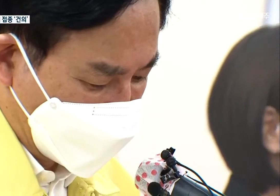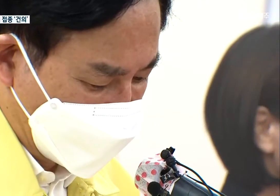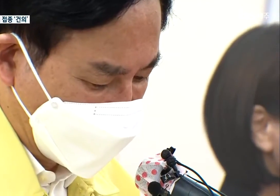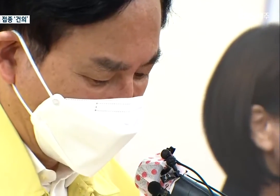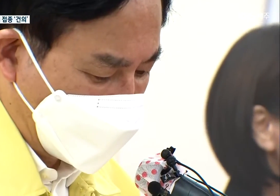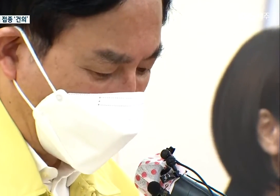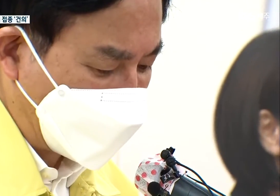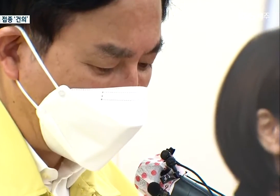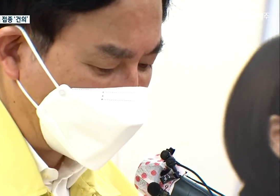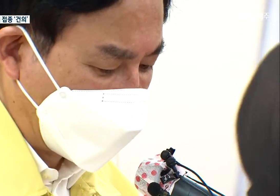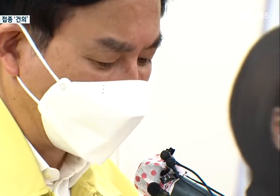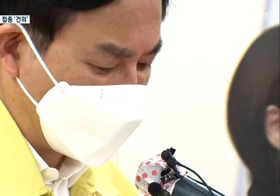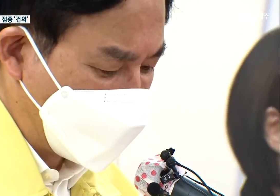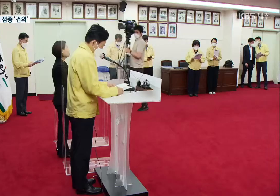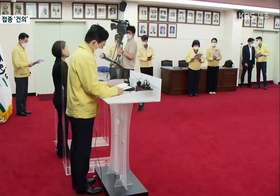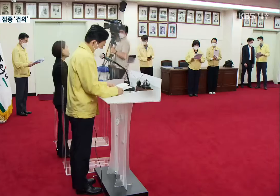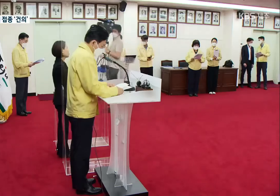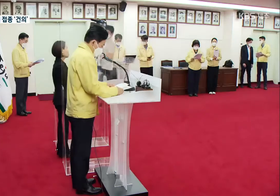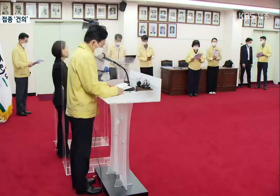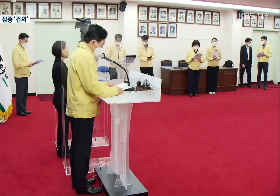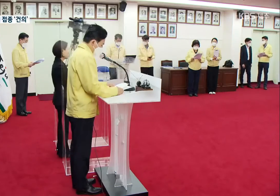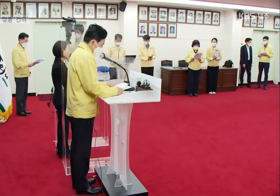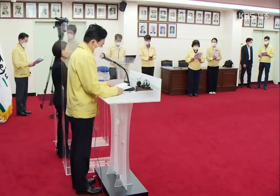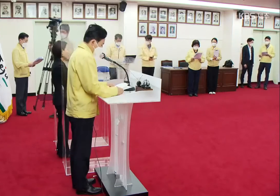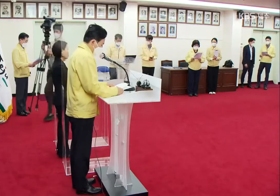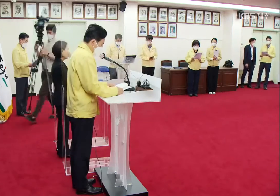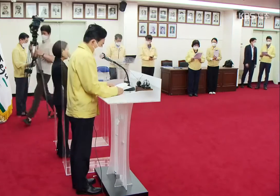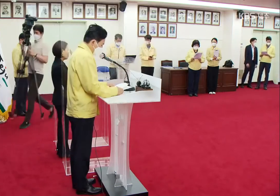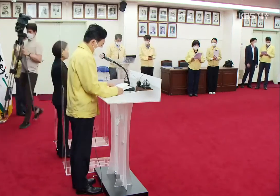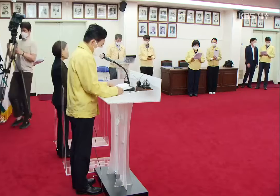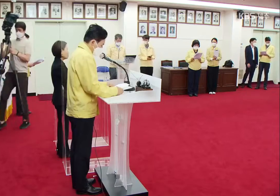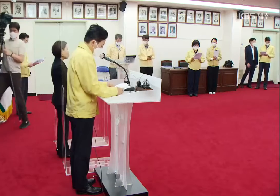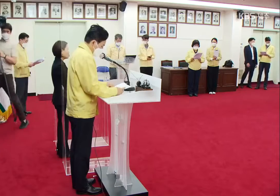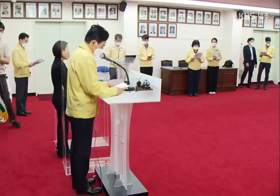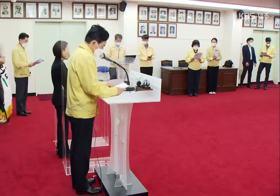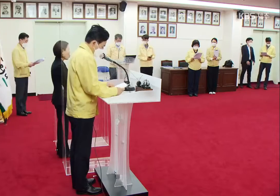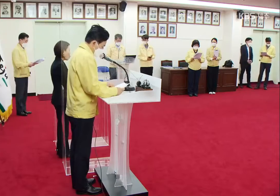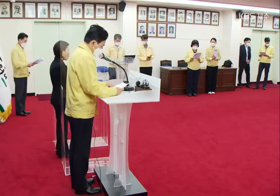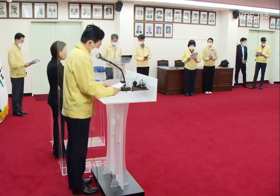백신 우선 접종을 재차 건의할 계획입니다. KBS 뉴스 허지영입니다.